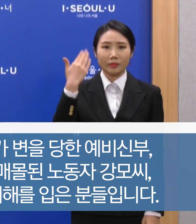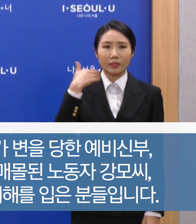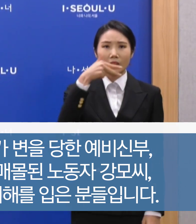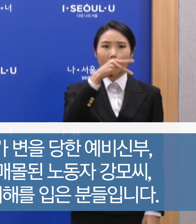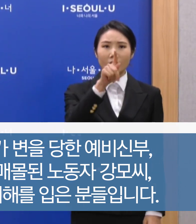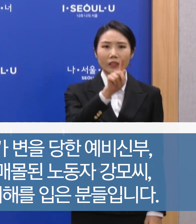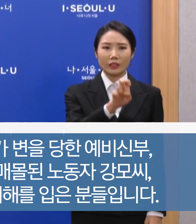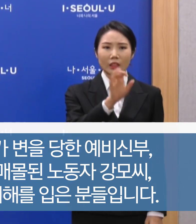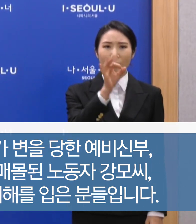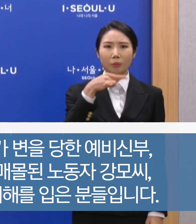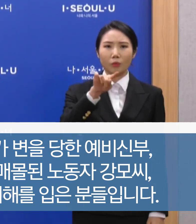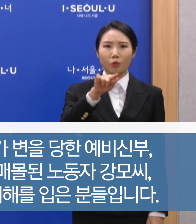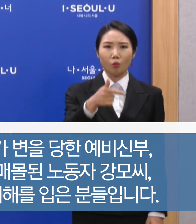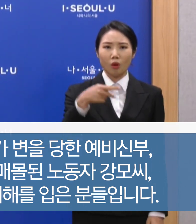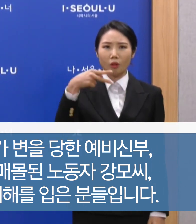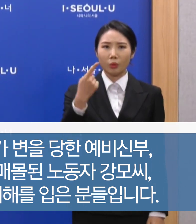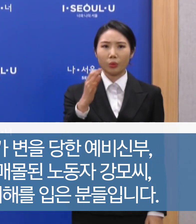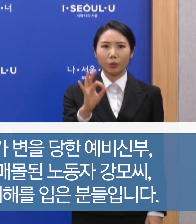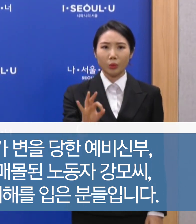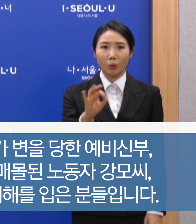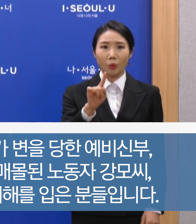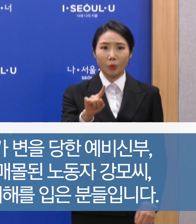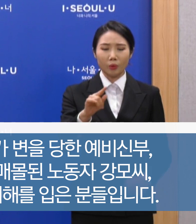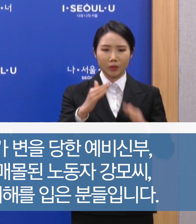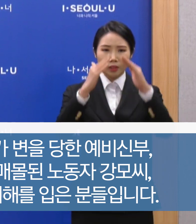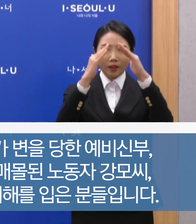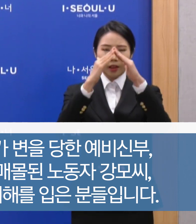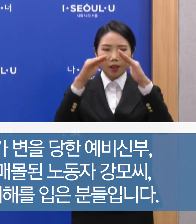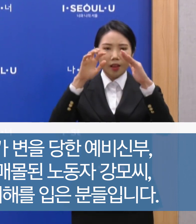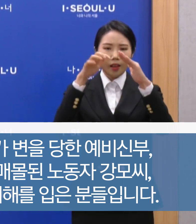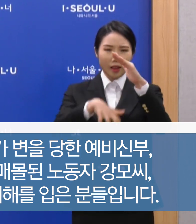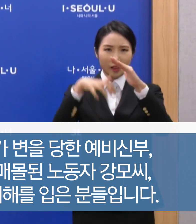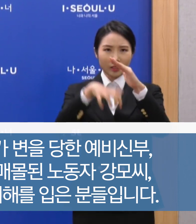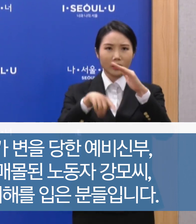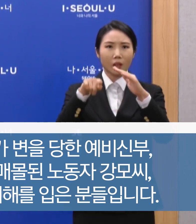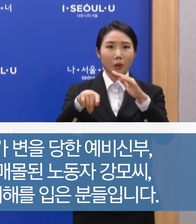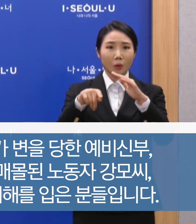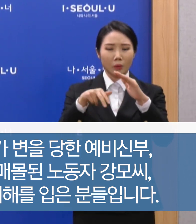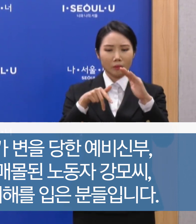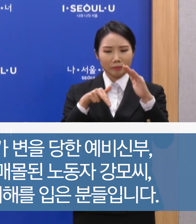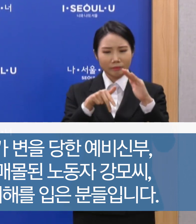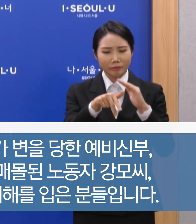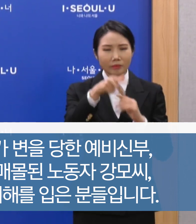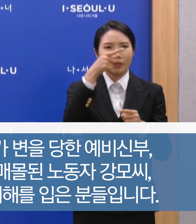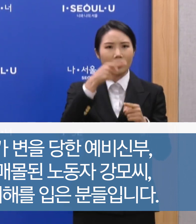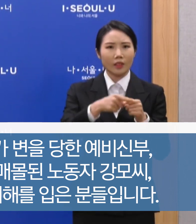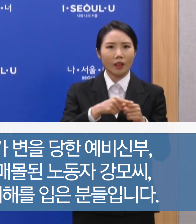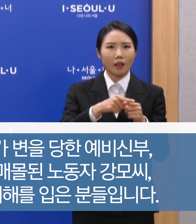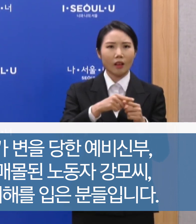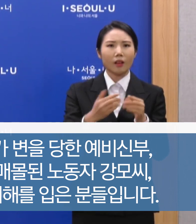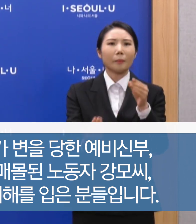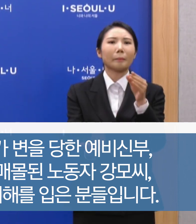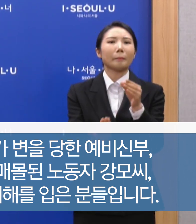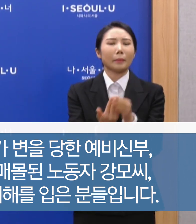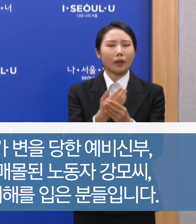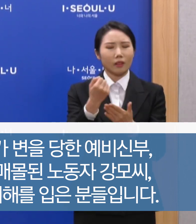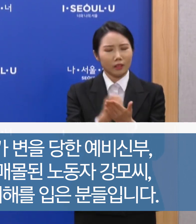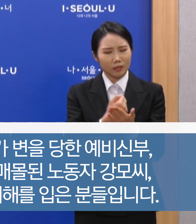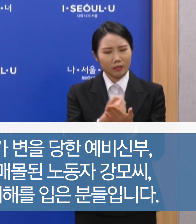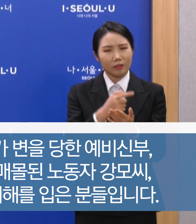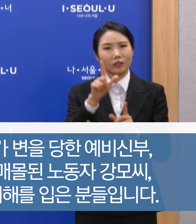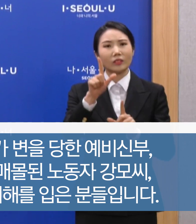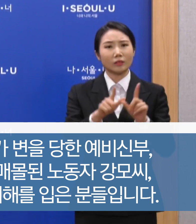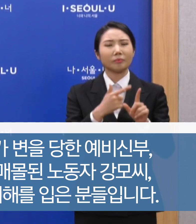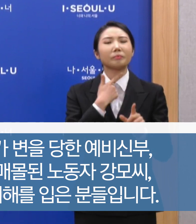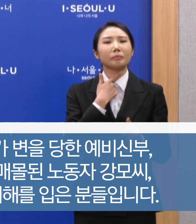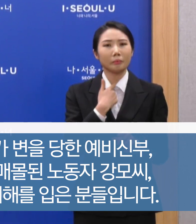해체공사장을 지나다가 변을 당한 예비 신부 사건이 있었습니다. 또 지난 4월에는 장이